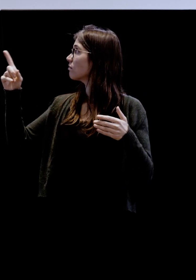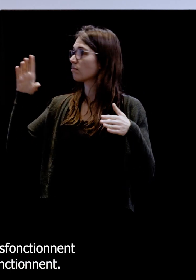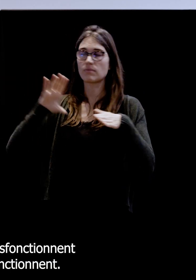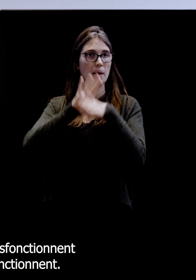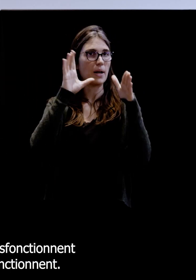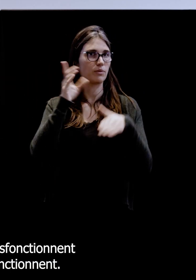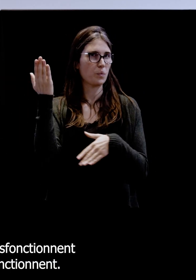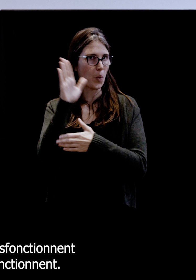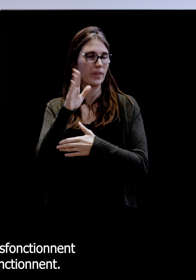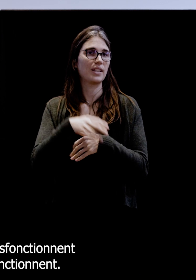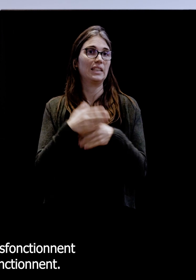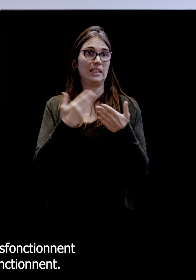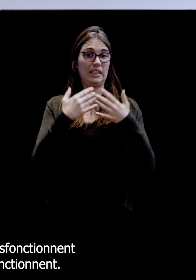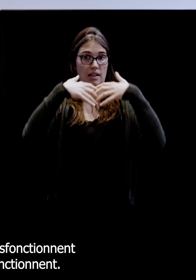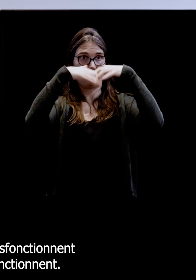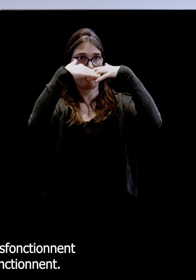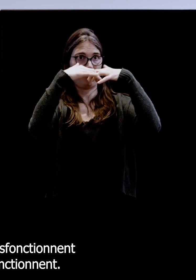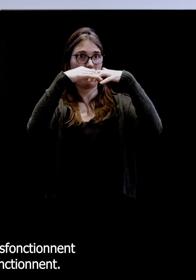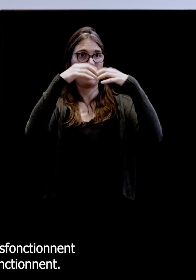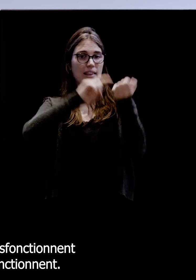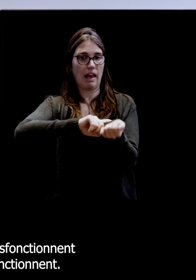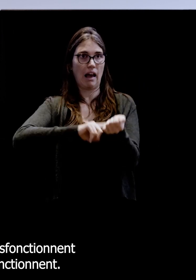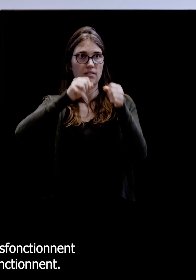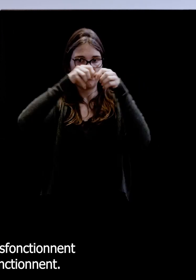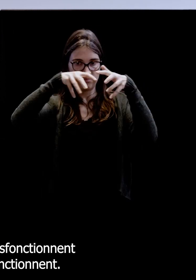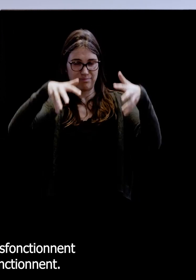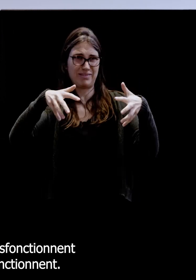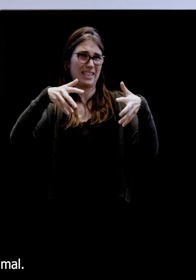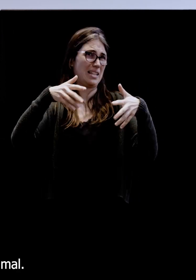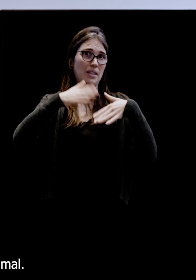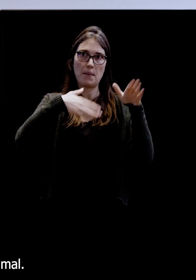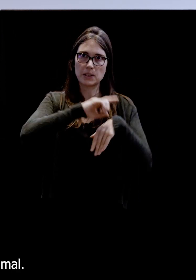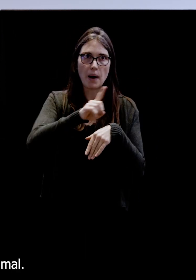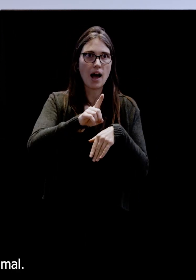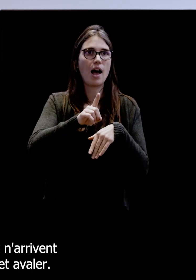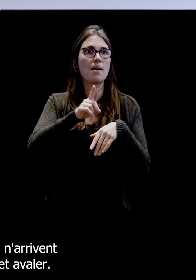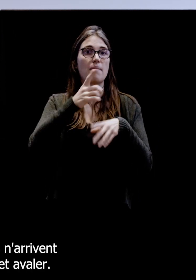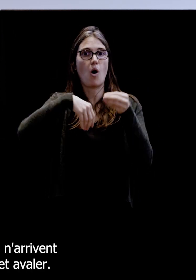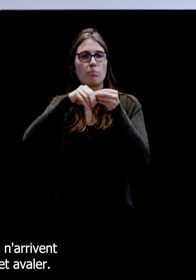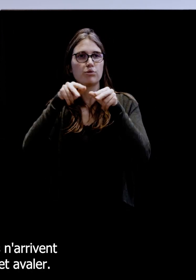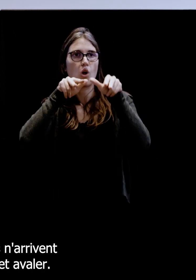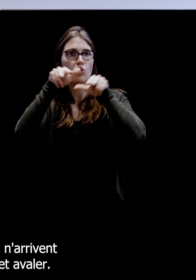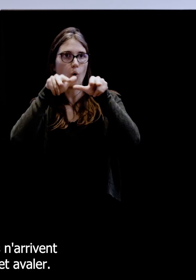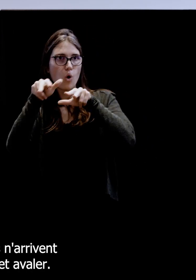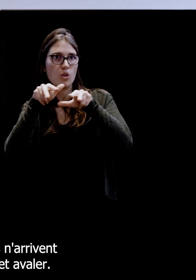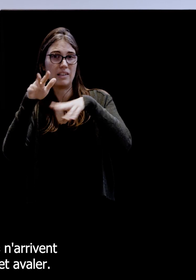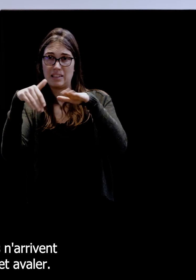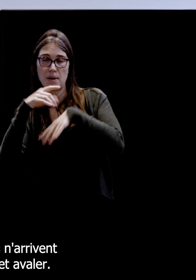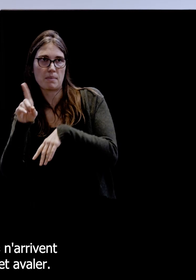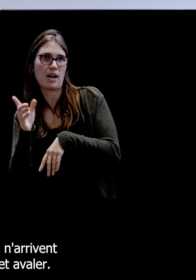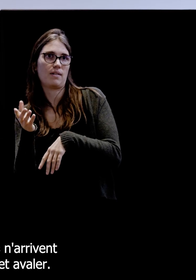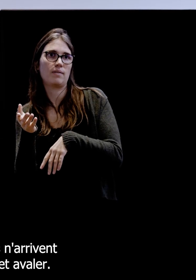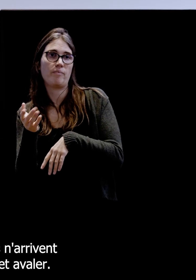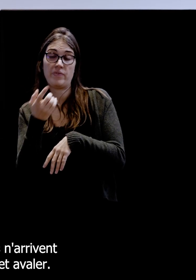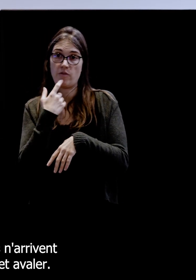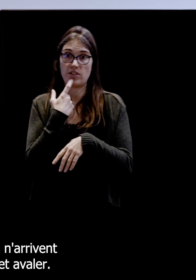ça. Et donc, les nerfs crâniens dysfonctionnent et les interneurones dysfonctionnent. Donc, ça coordonne mal. Certains têtent bien, mais n'arrivent